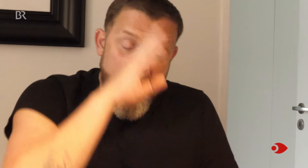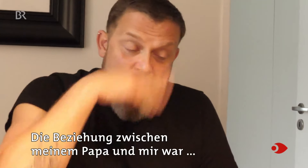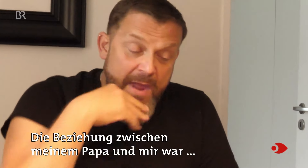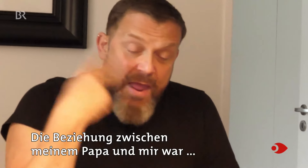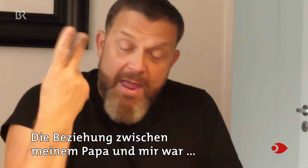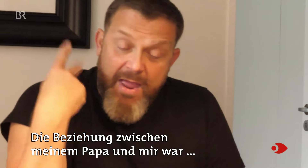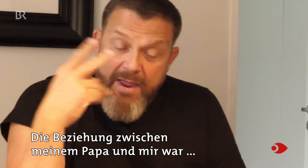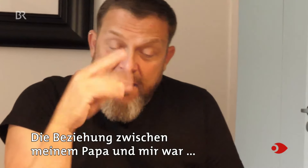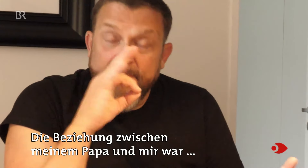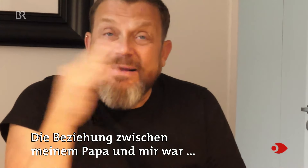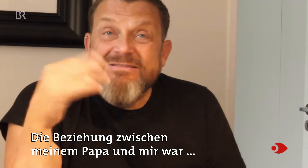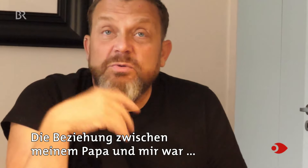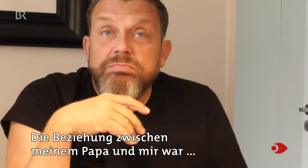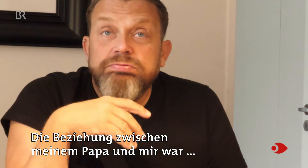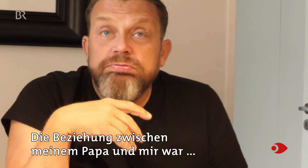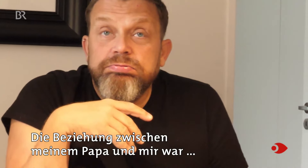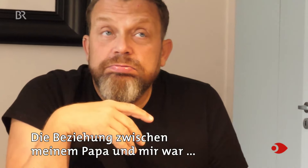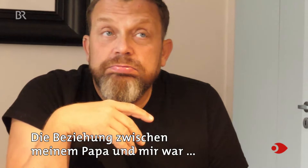Die Beziehung zwischen meinem Papa und mir war